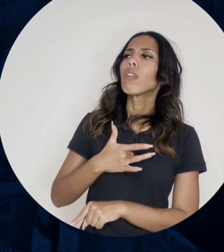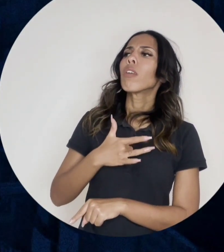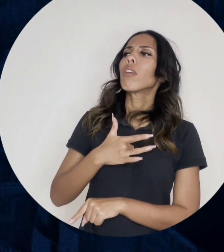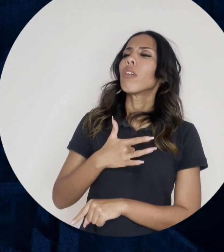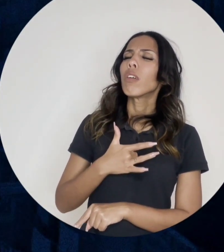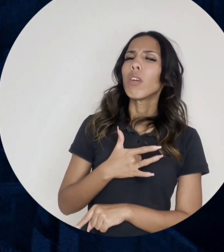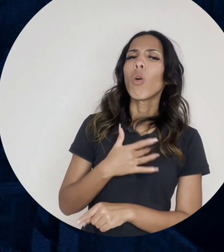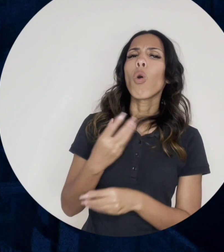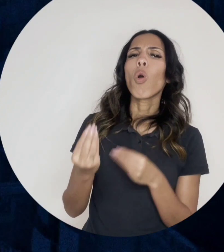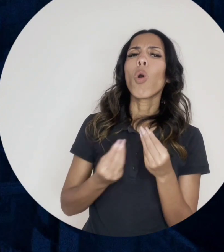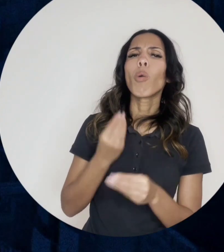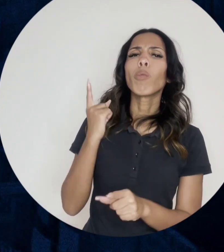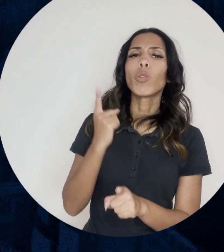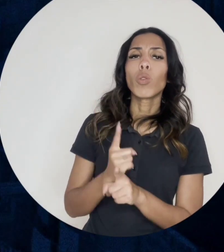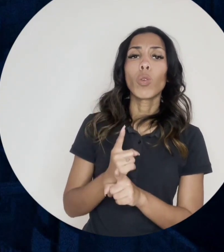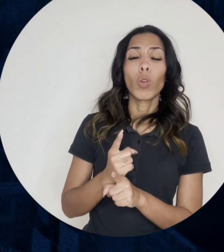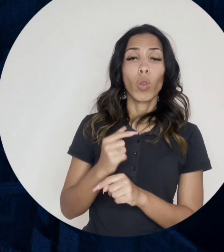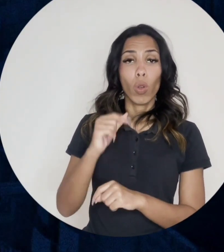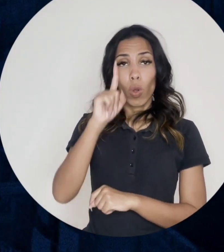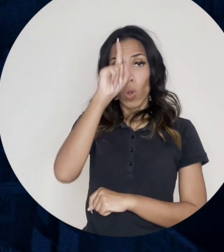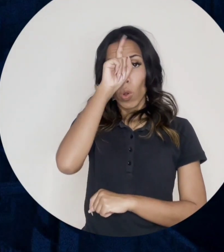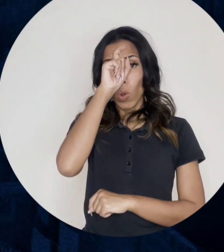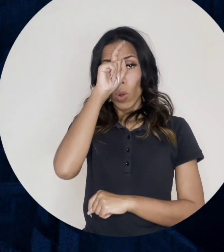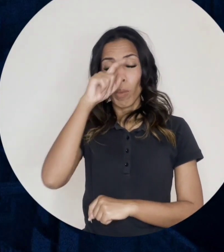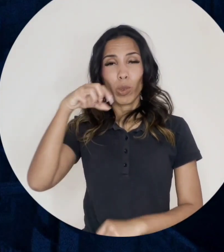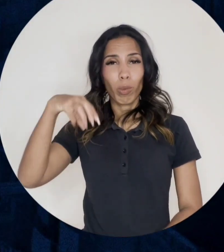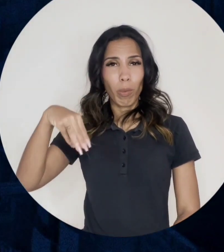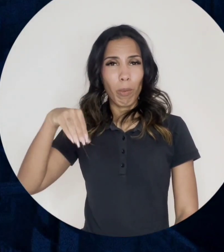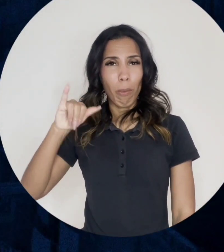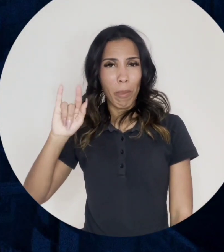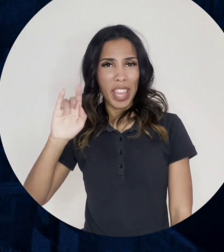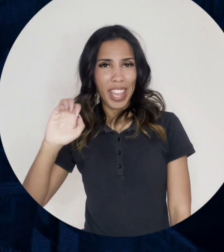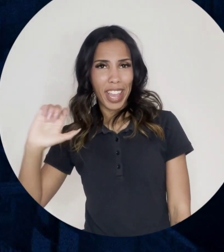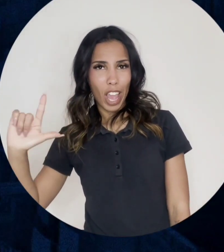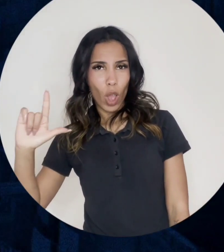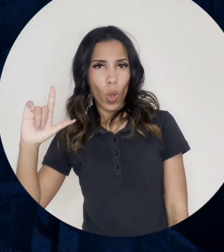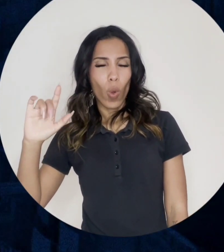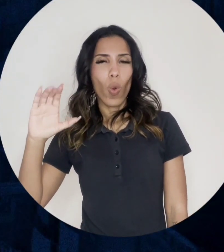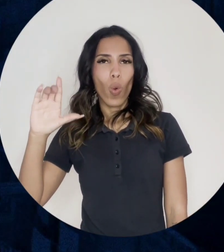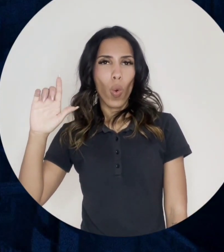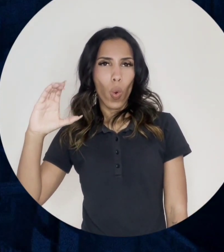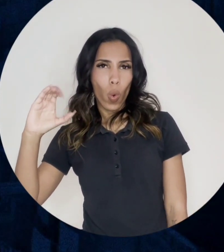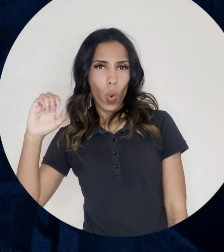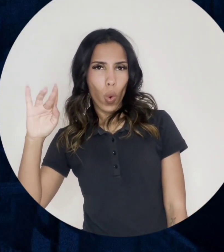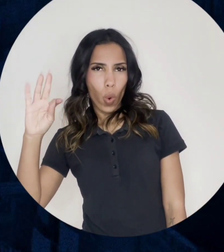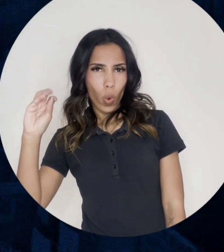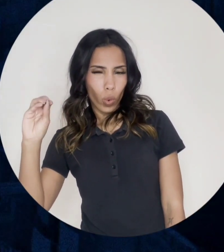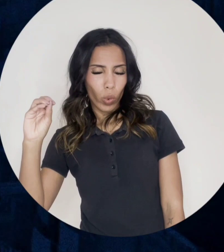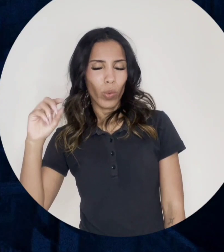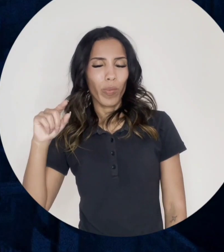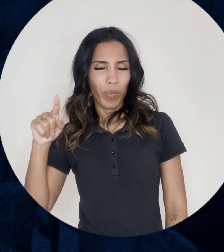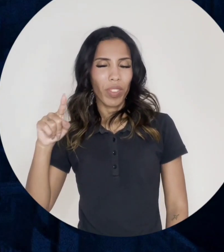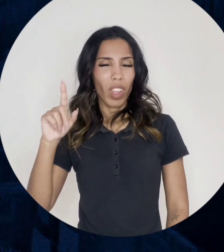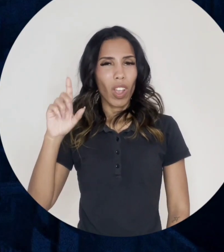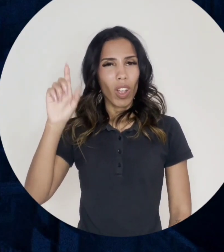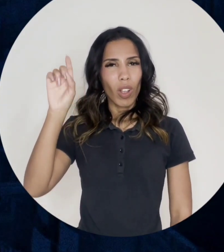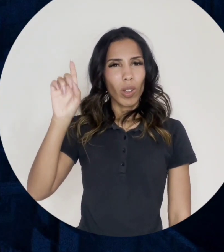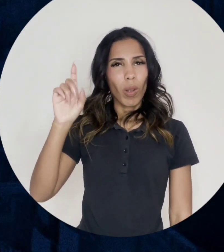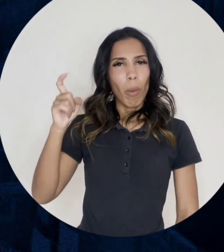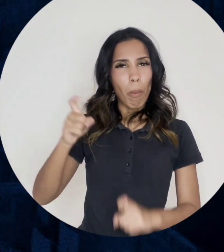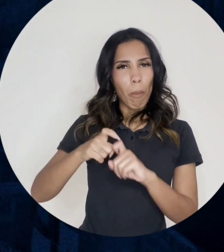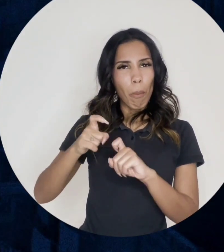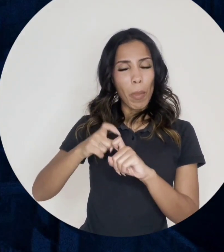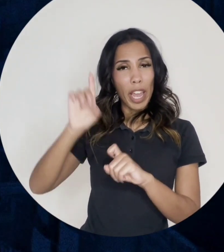com a tuberculose? O Hospital Miguel Couto era administrado pelo Paulo Pinheiro. Ele era